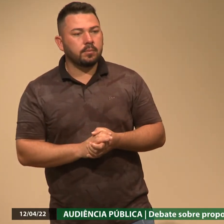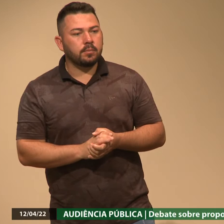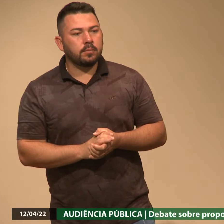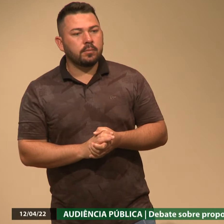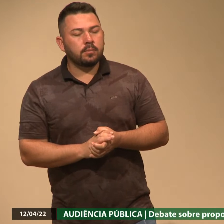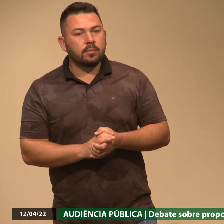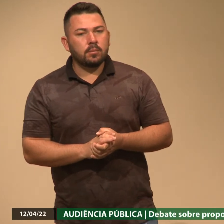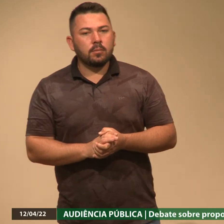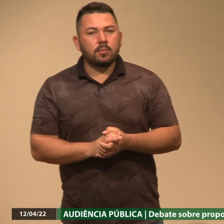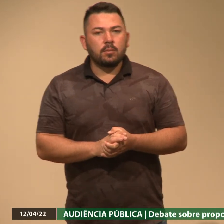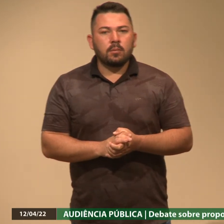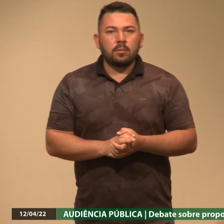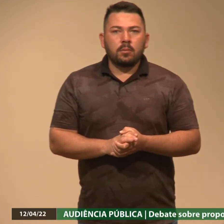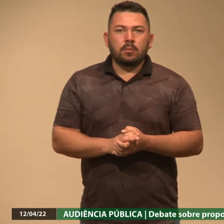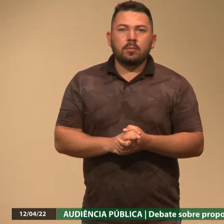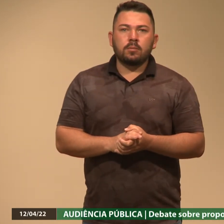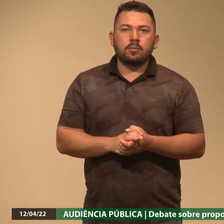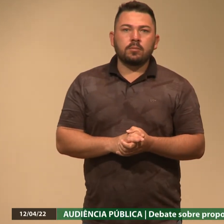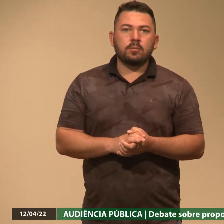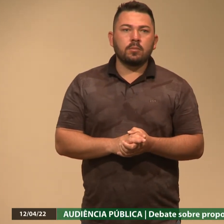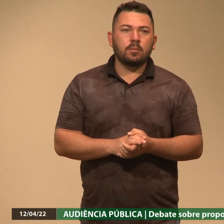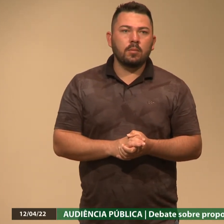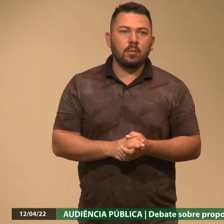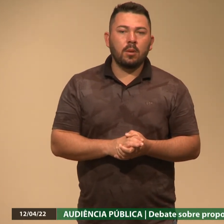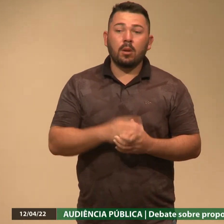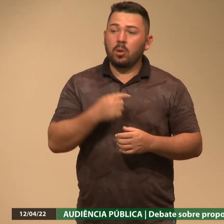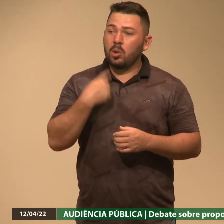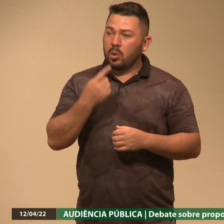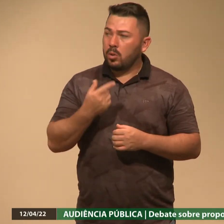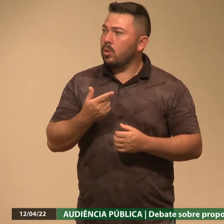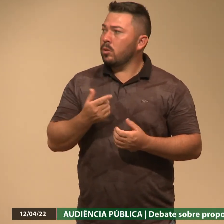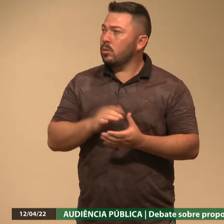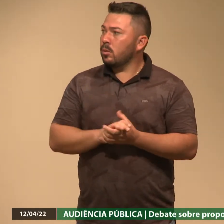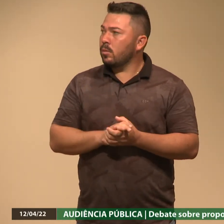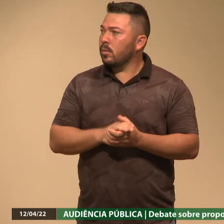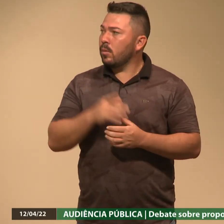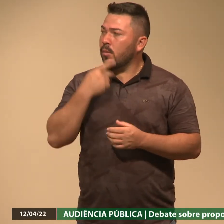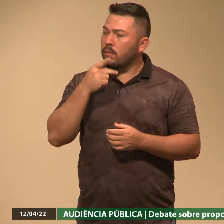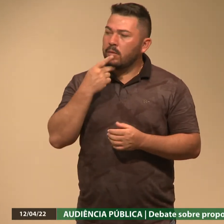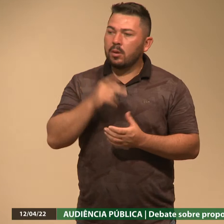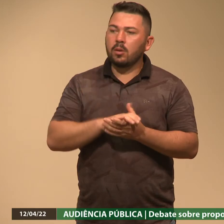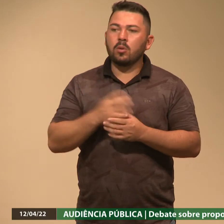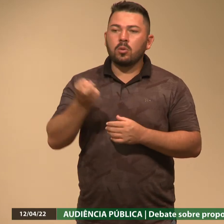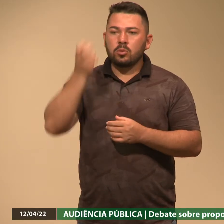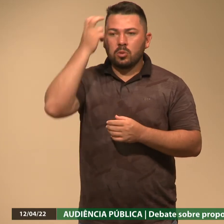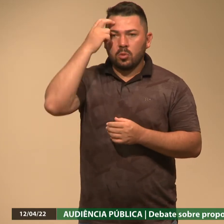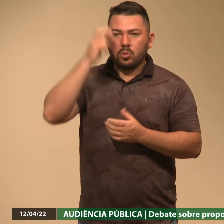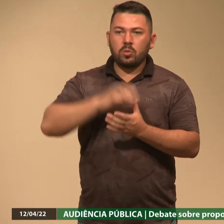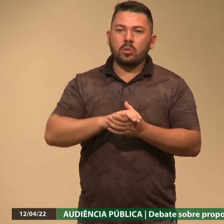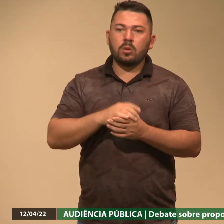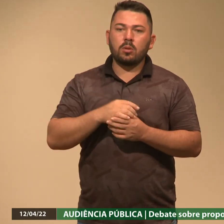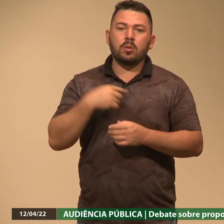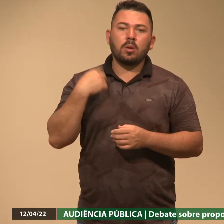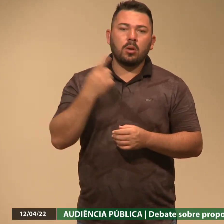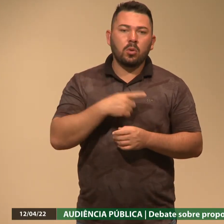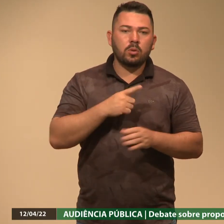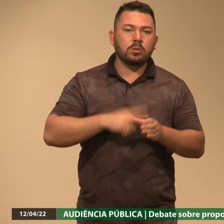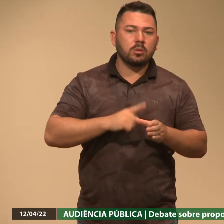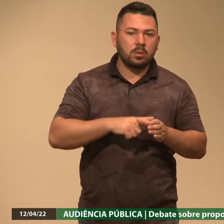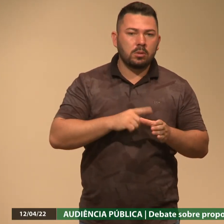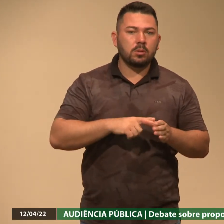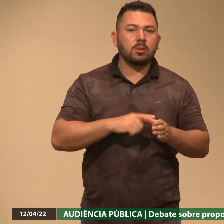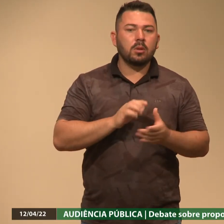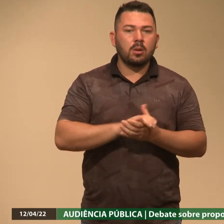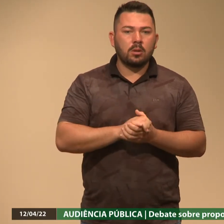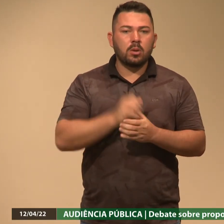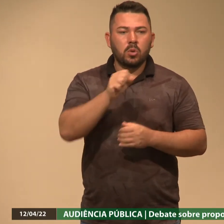e enfim é claro que estamos aqui falando sobre a cultura da nossa da nossa cidade na